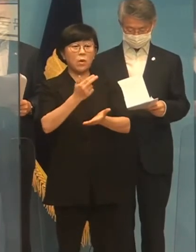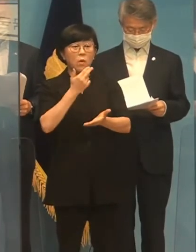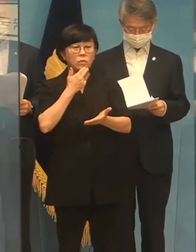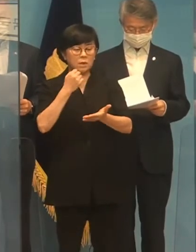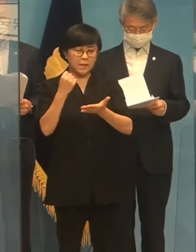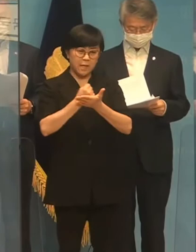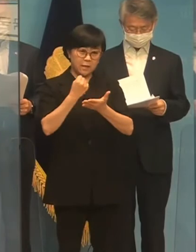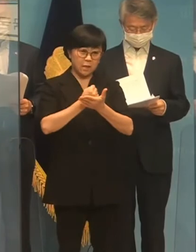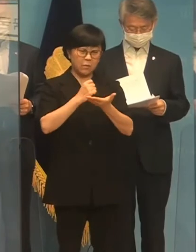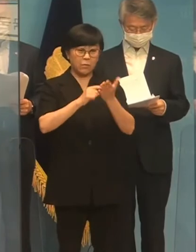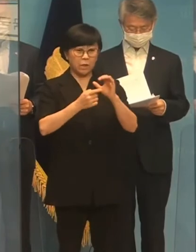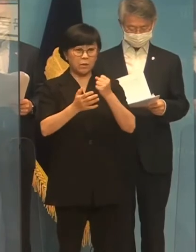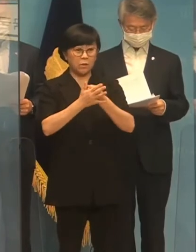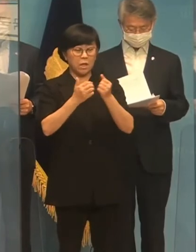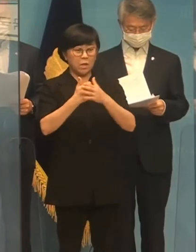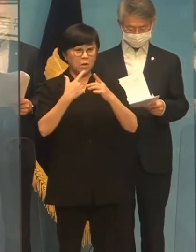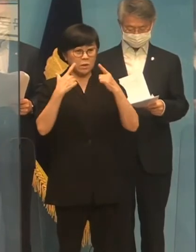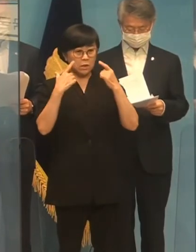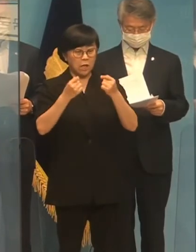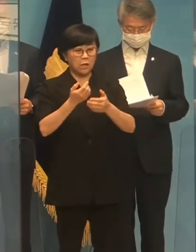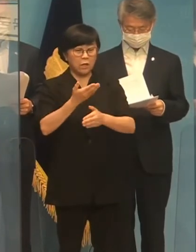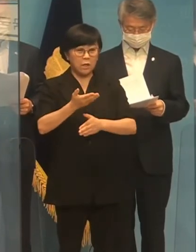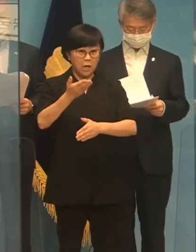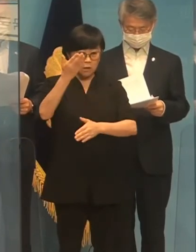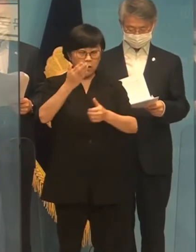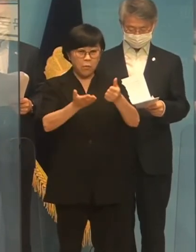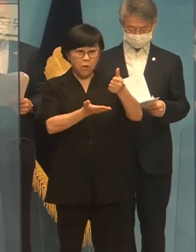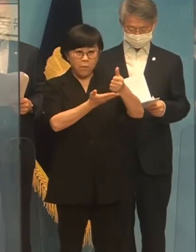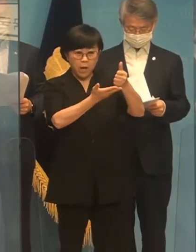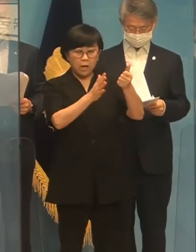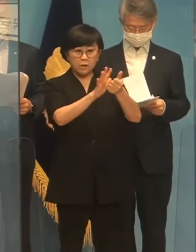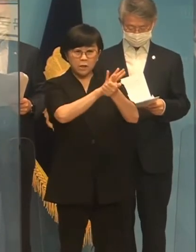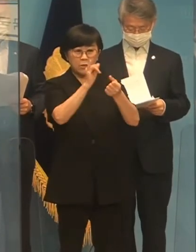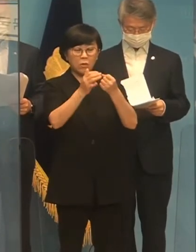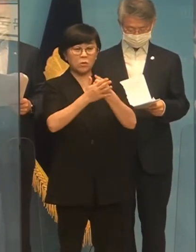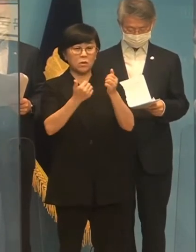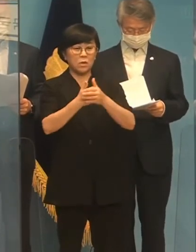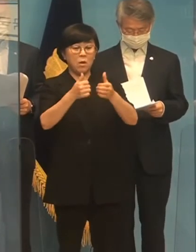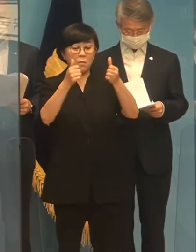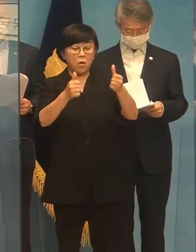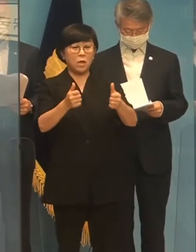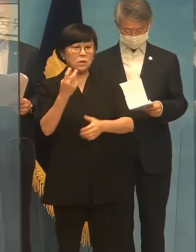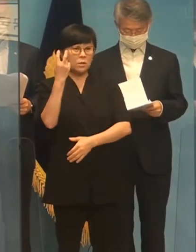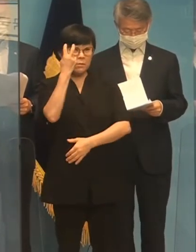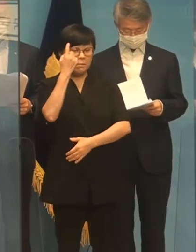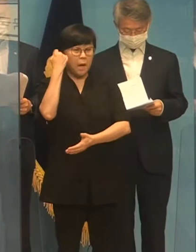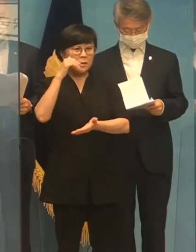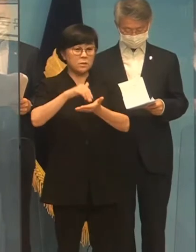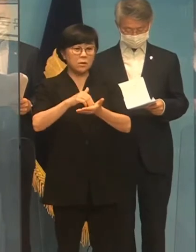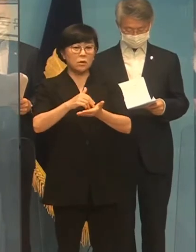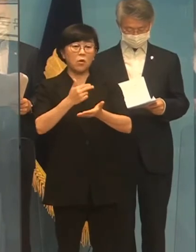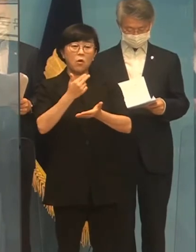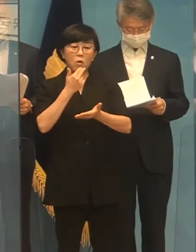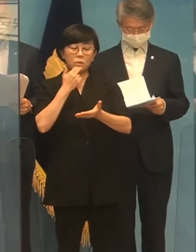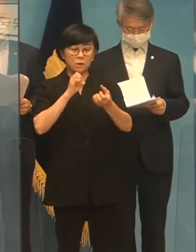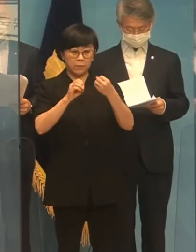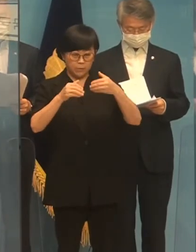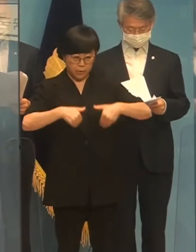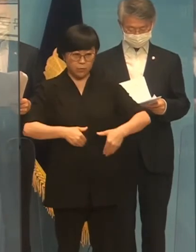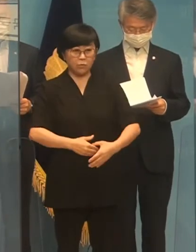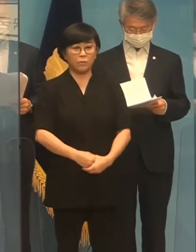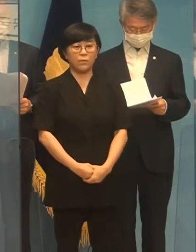목소리와 여전한 전관 특혜의 우구심에 법관들이 성찰해야 할 몫은 없는 것인지 답할 수 있어야